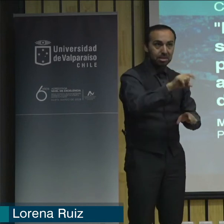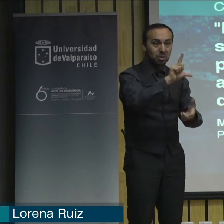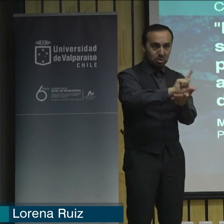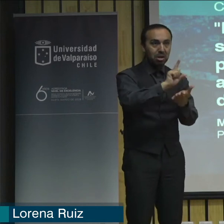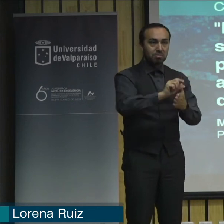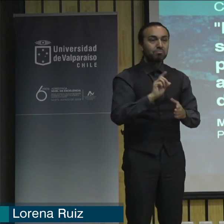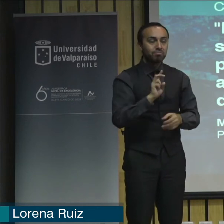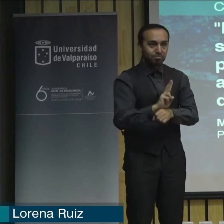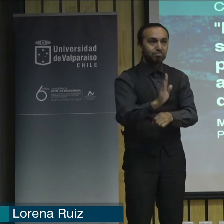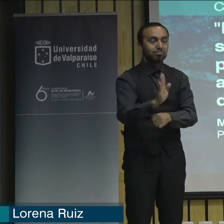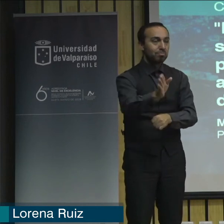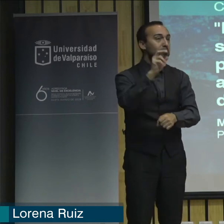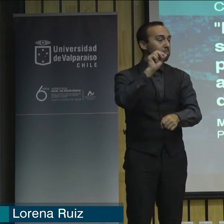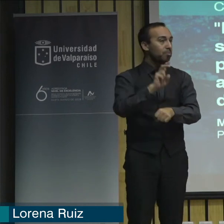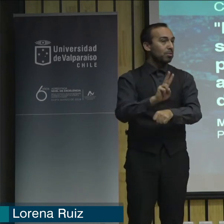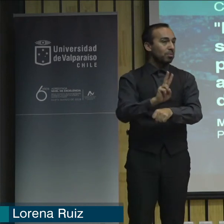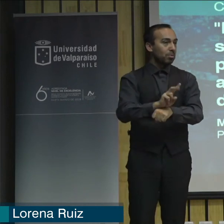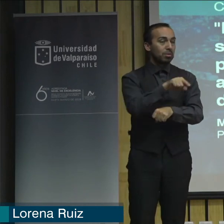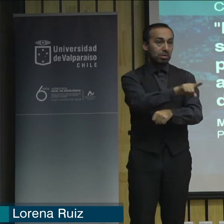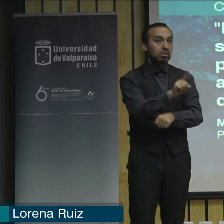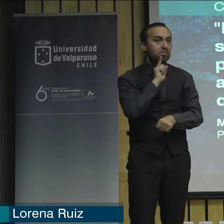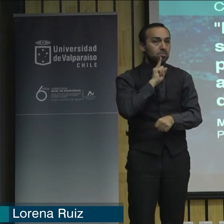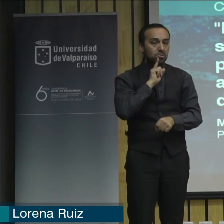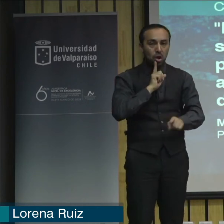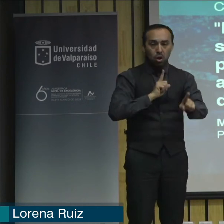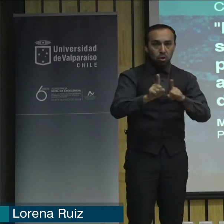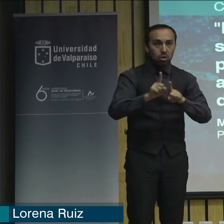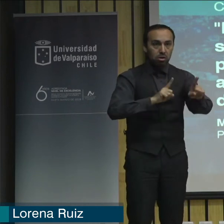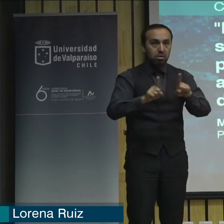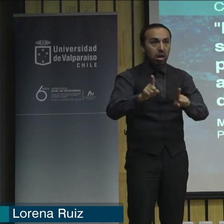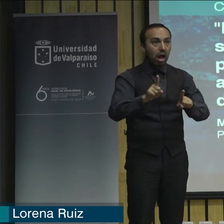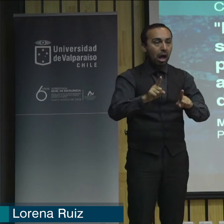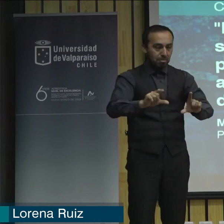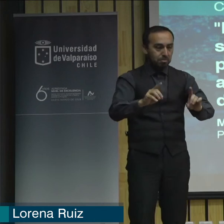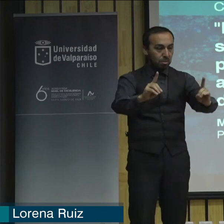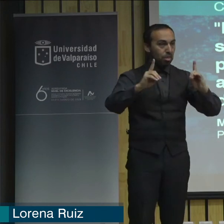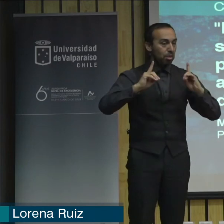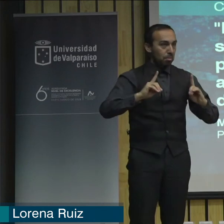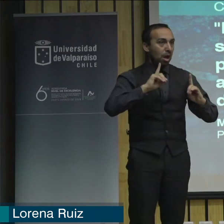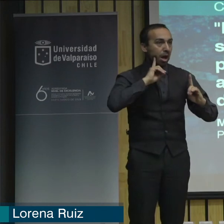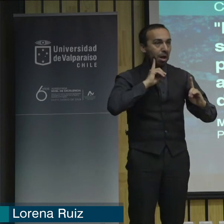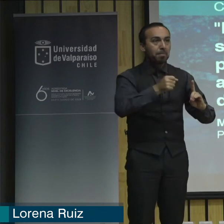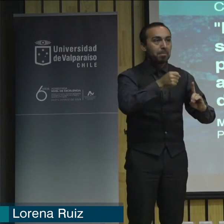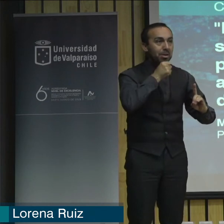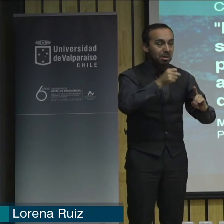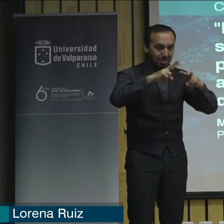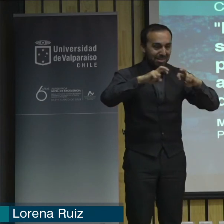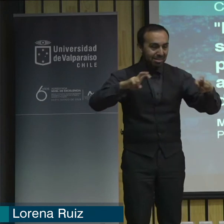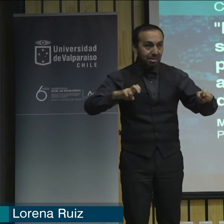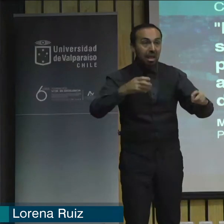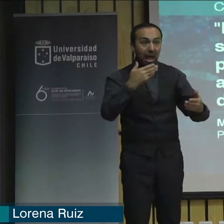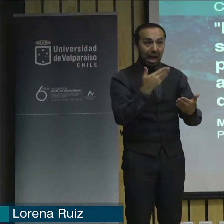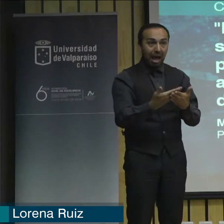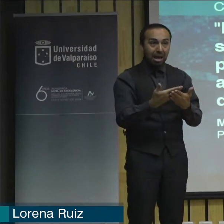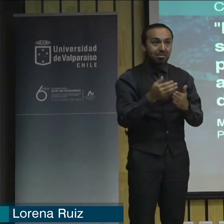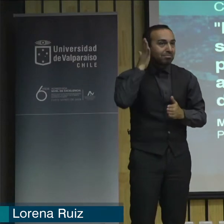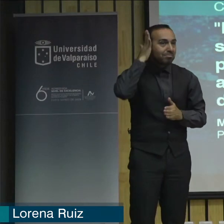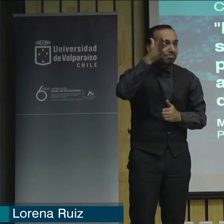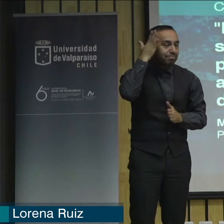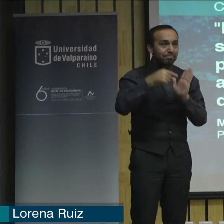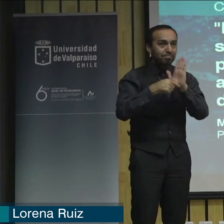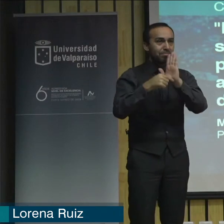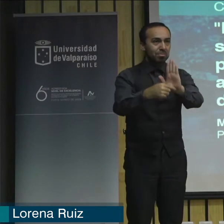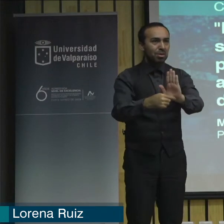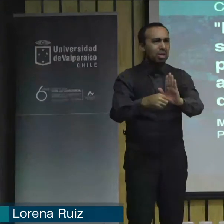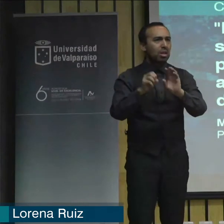de ser la coordinadora académica del diplomado en periodismo de investigación a continuación dejamos con ustedes la conferencia la